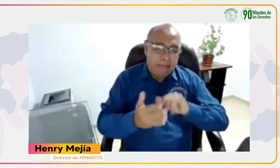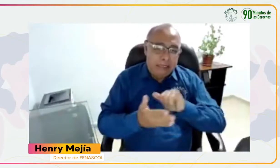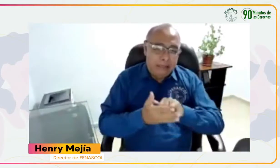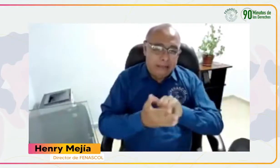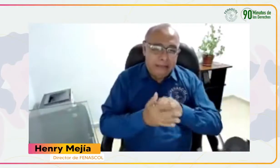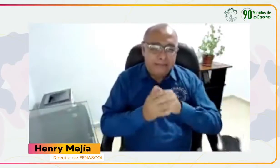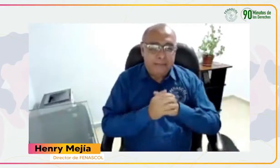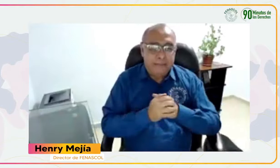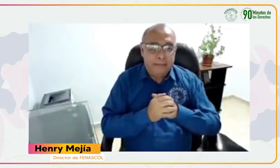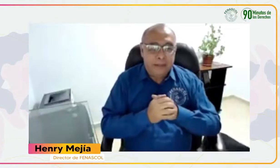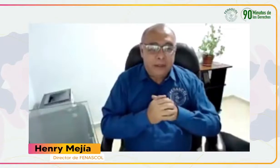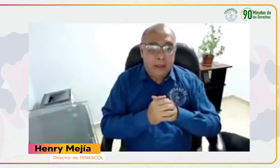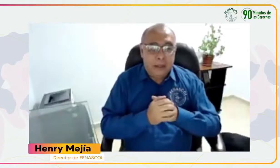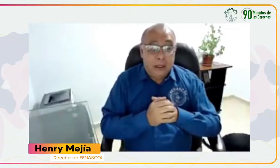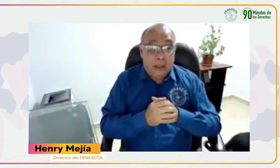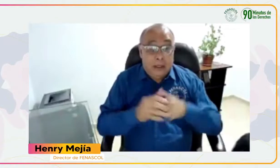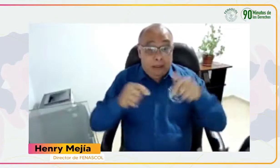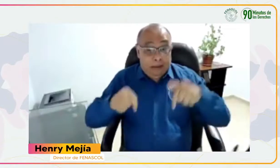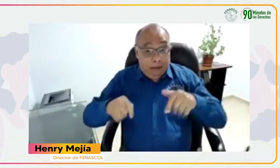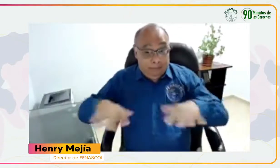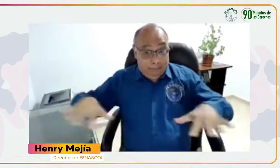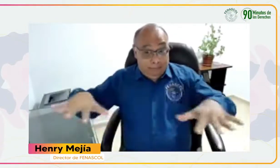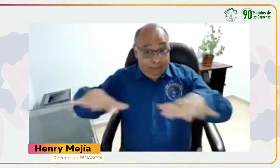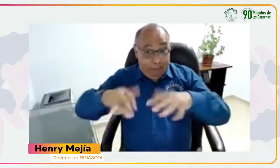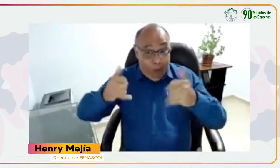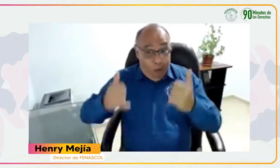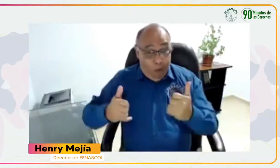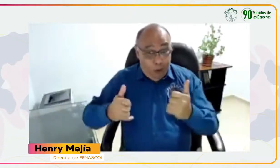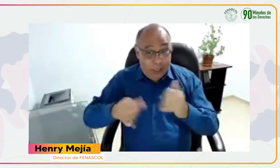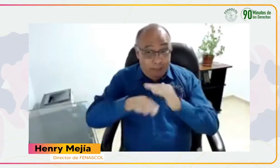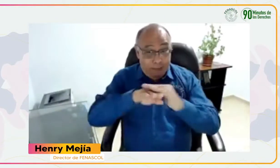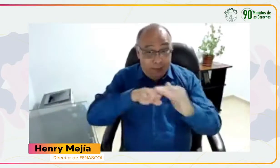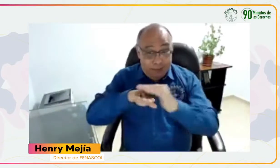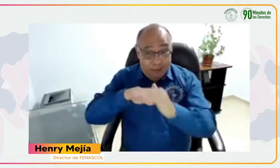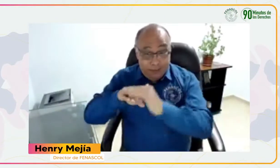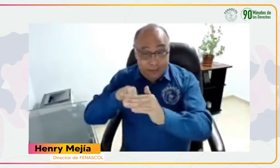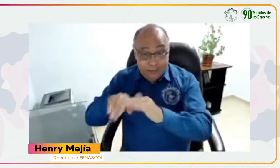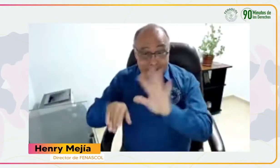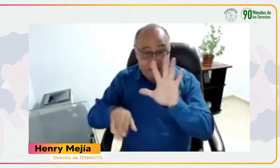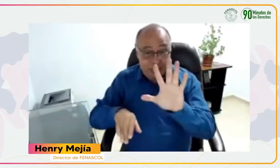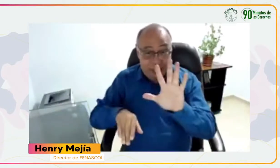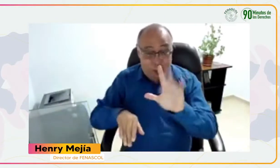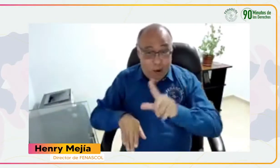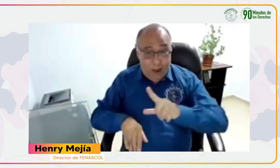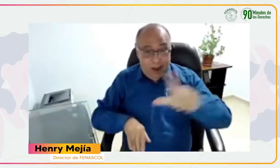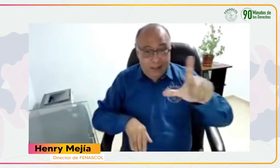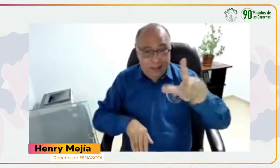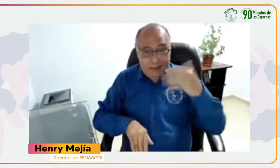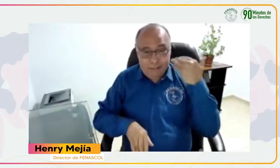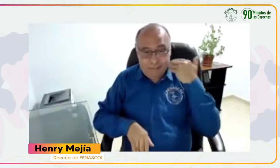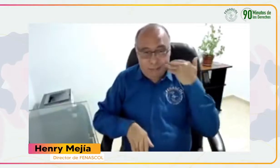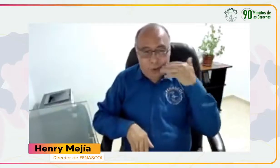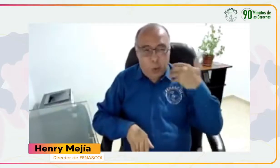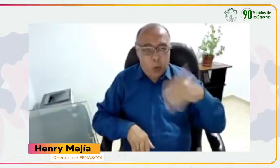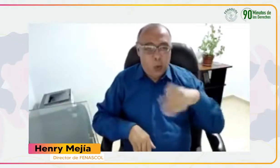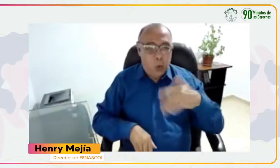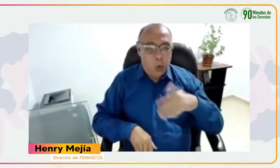siendo vulnerados y es por eso que traemos este espacio. El espacio de hoy y la invitación es que contamos con